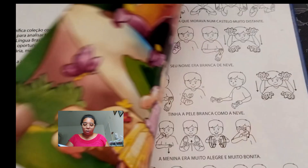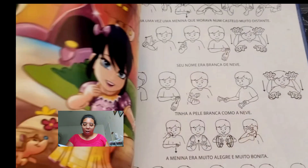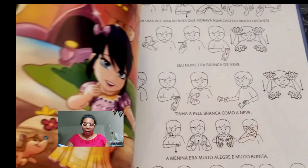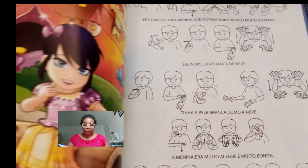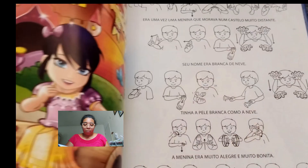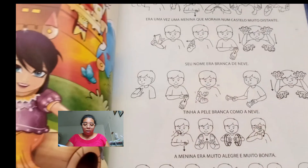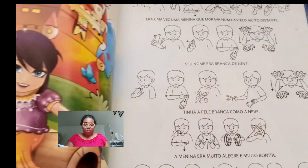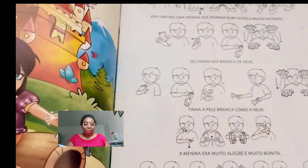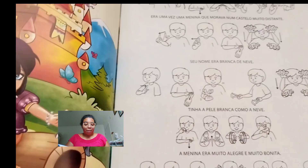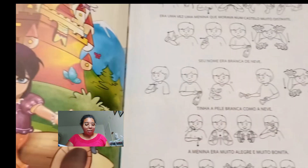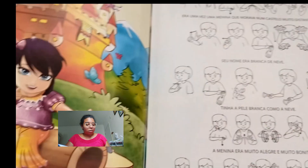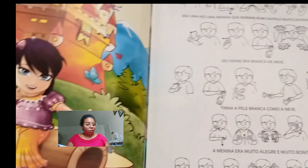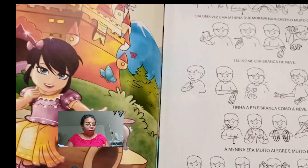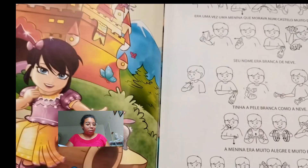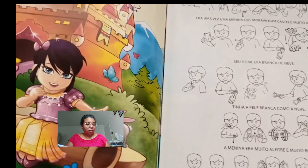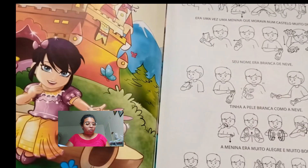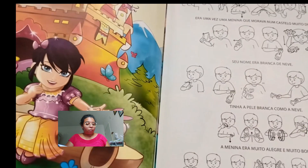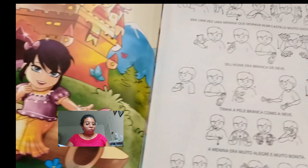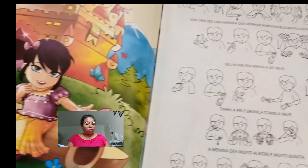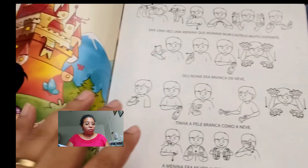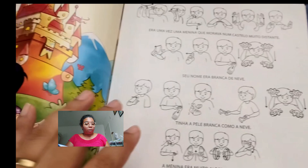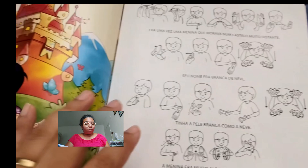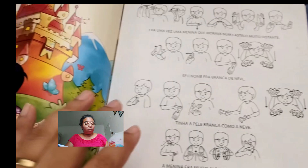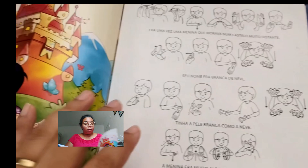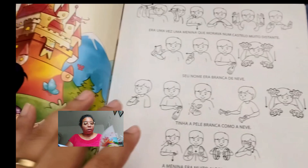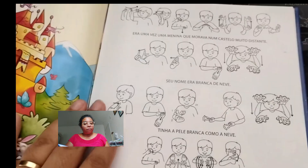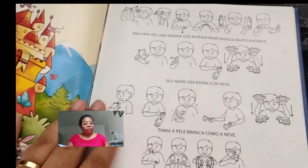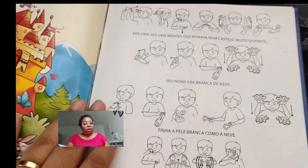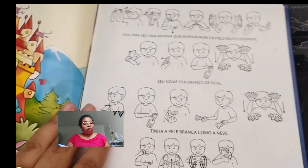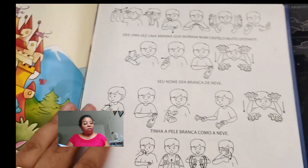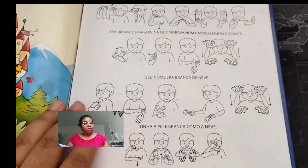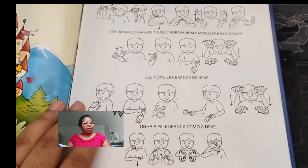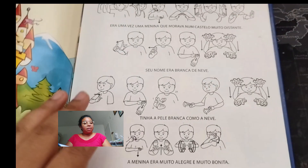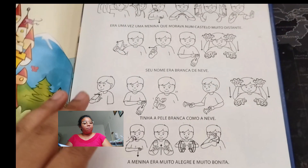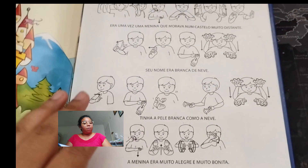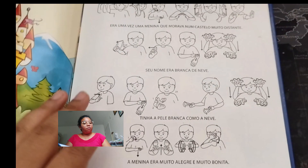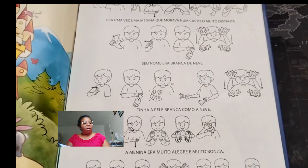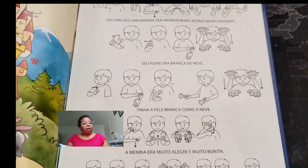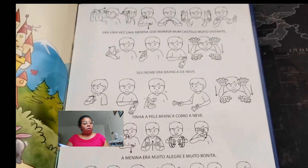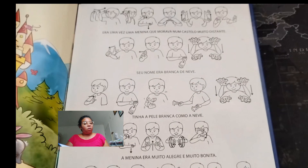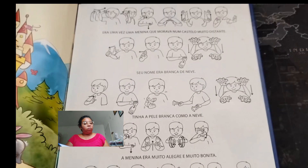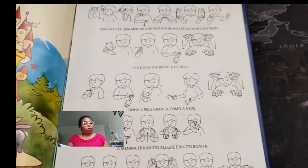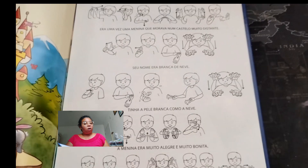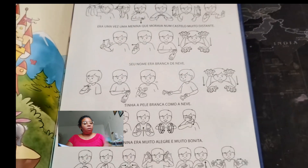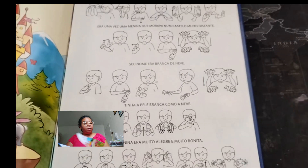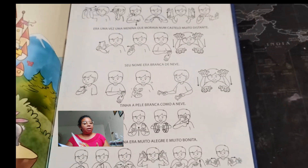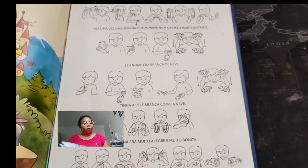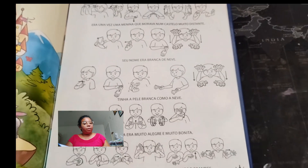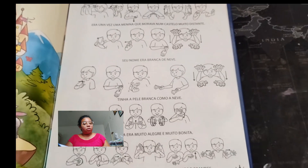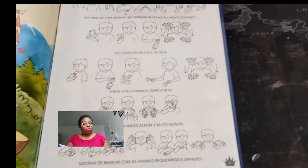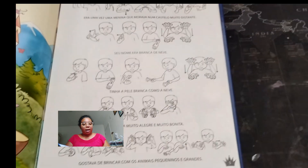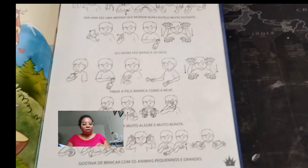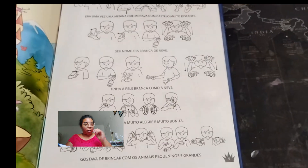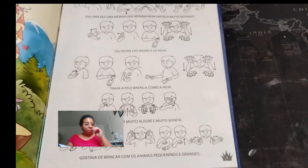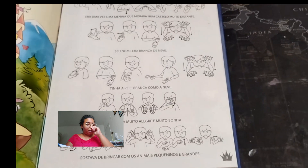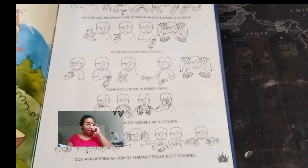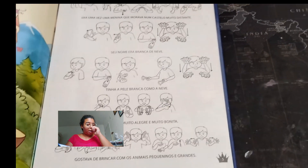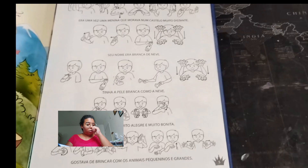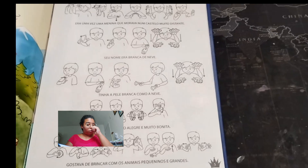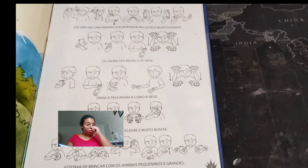achei, mas eu não vou desistir, vou continuar procurando. Então ele sempre vem aqui com o nome, né, do personagem e ele